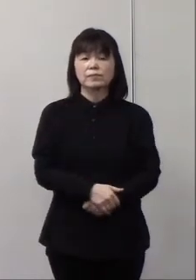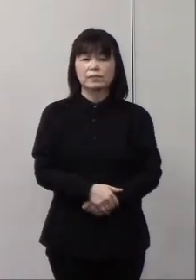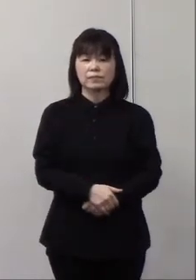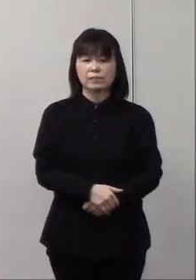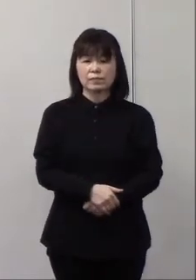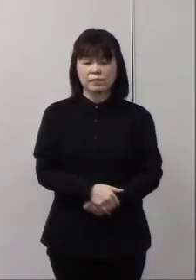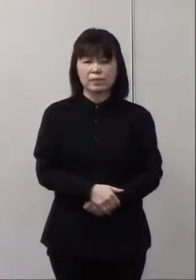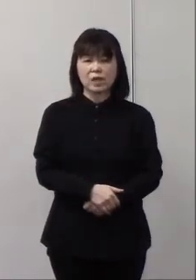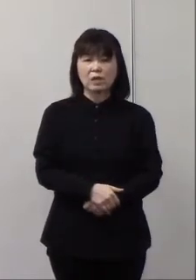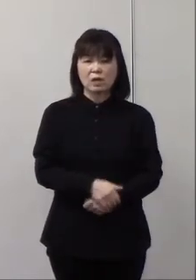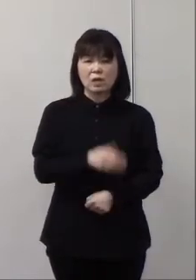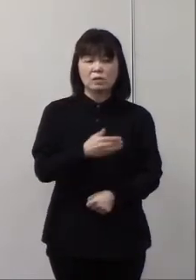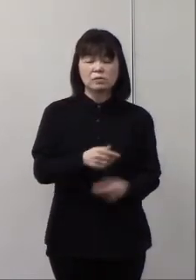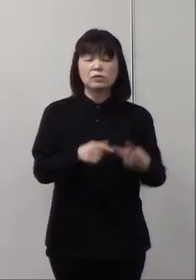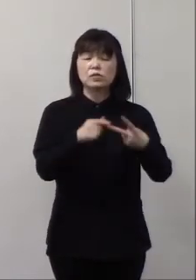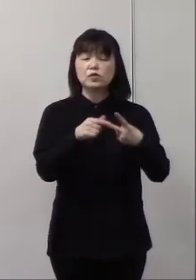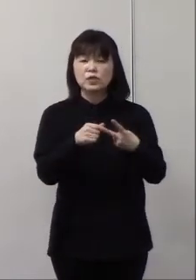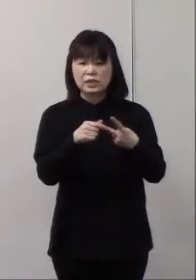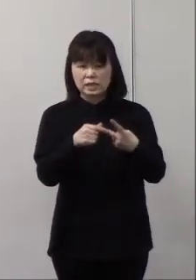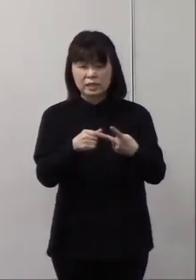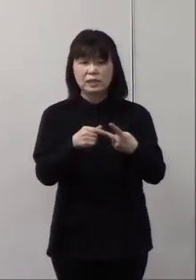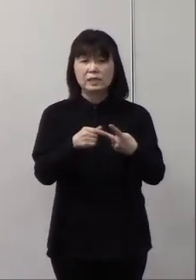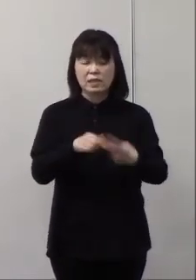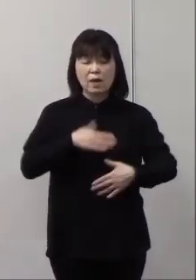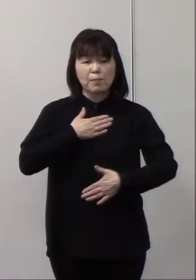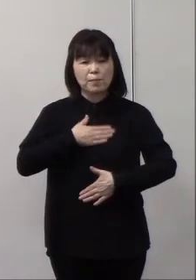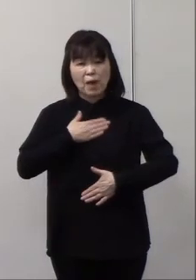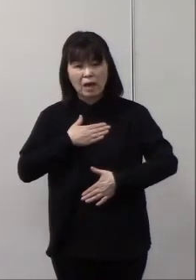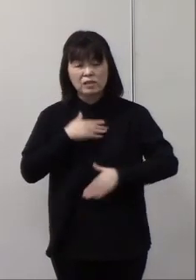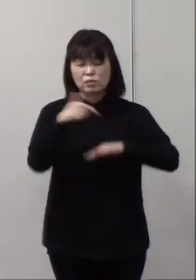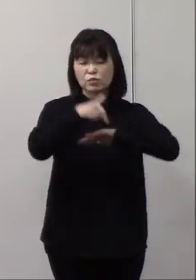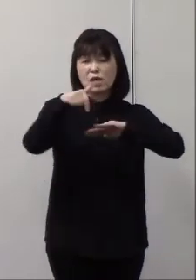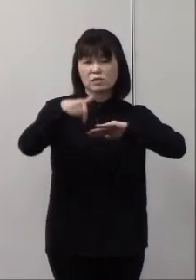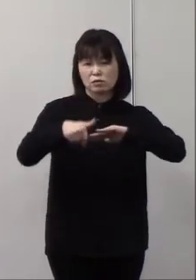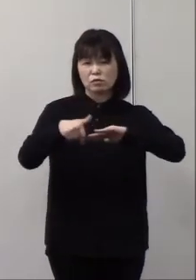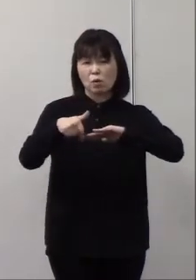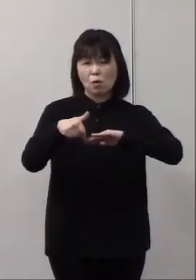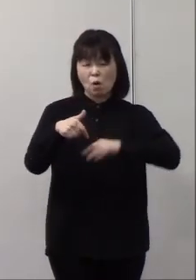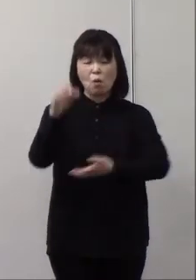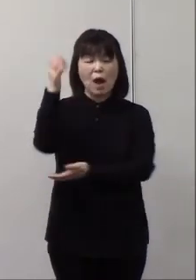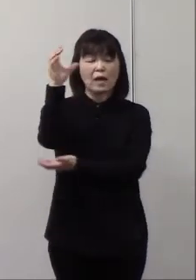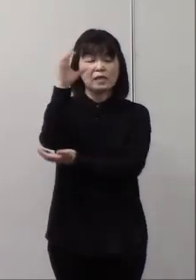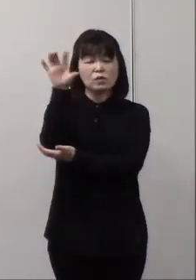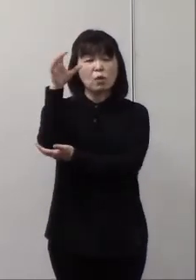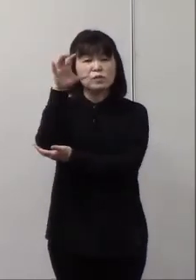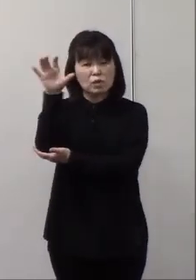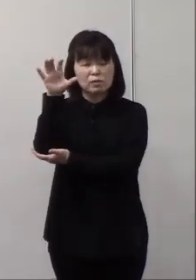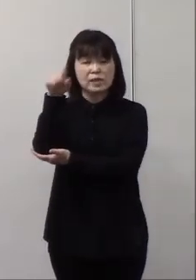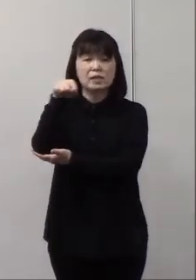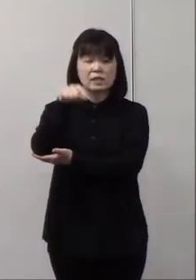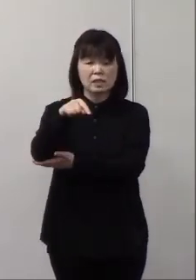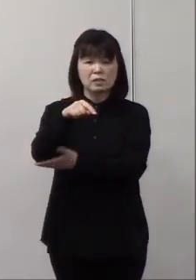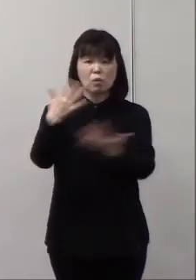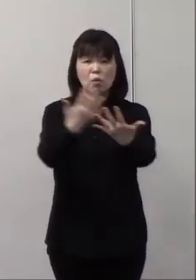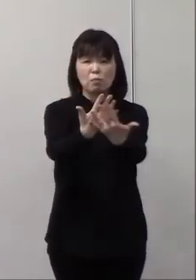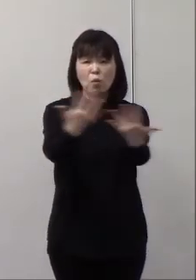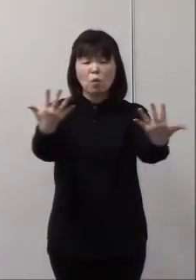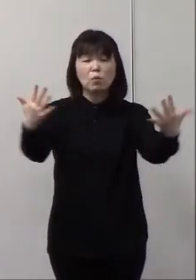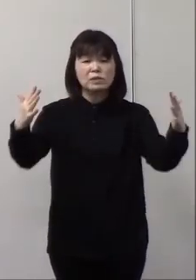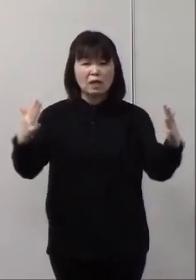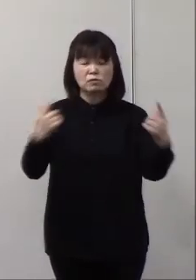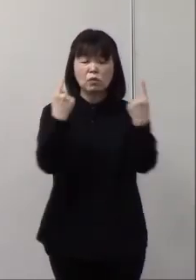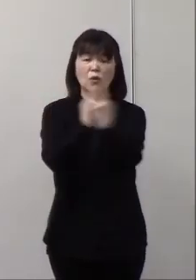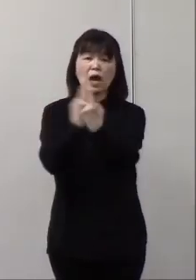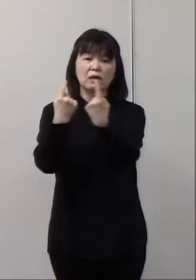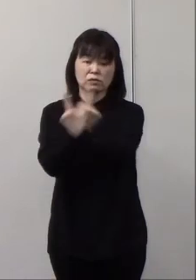満喫プロジェクトの日の岬のポケットパークの防護柵の改修とか、まあ、そういったものが認められると